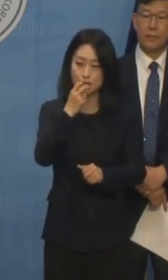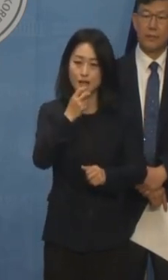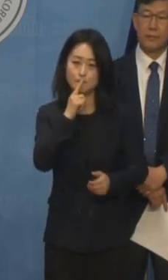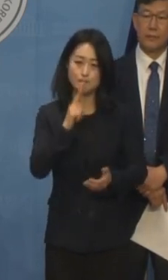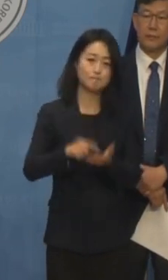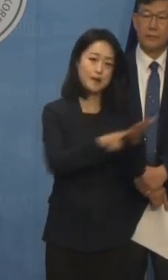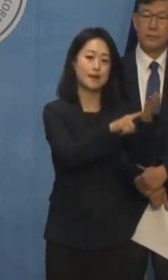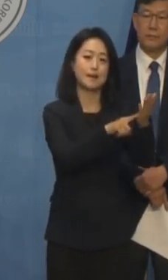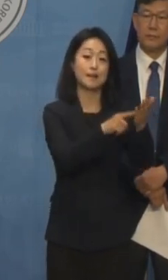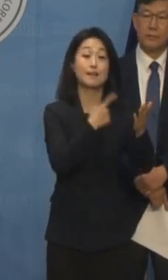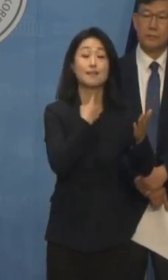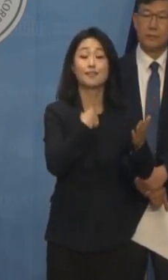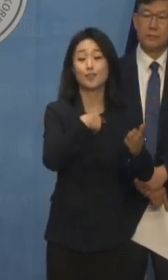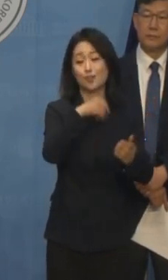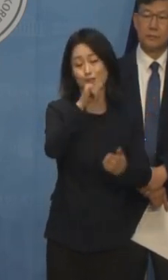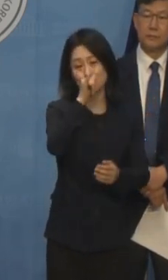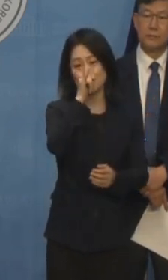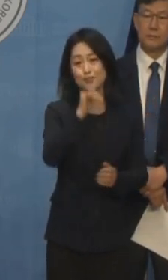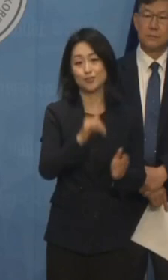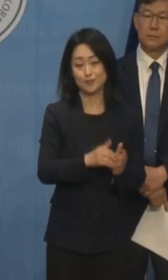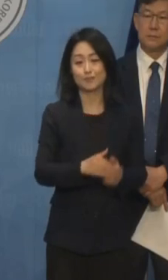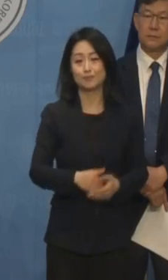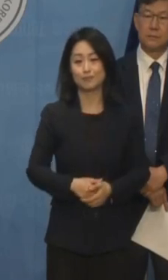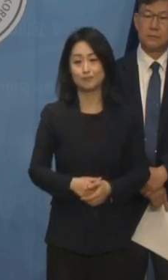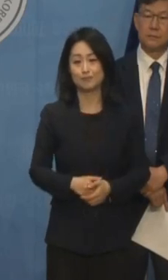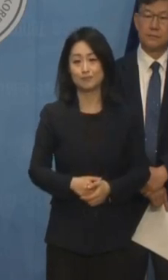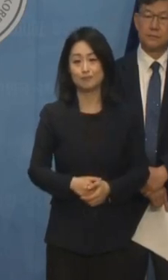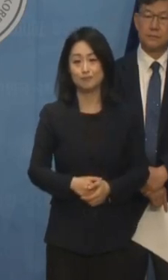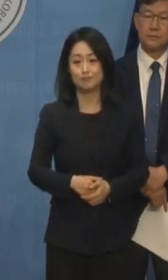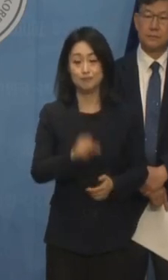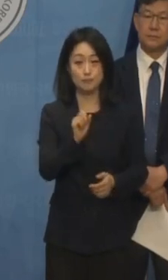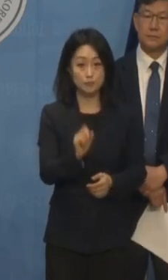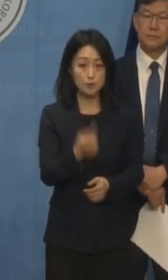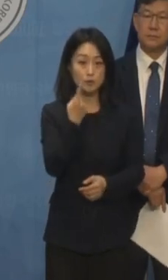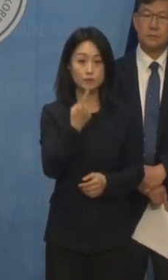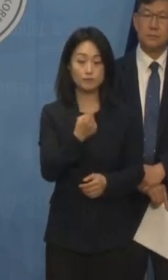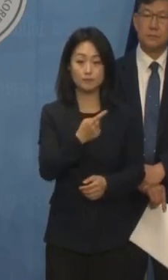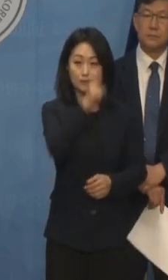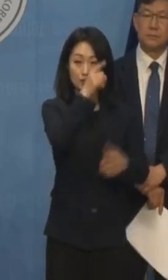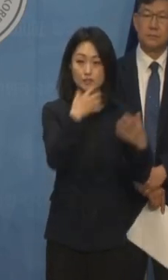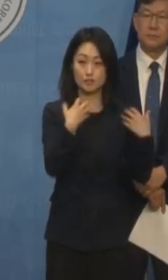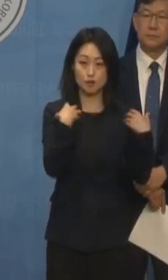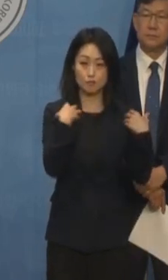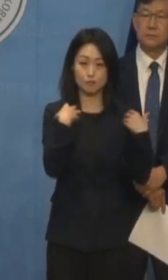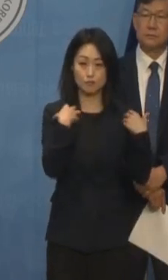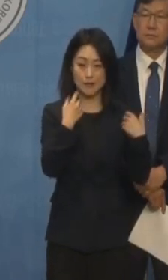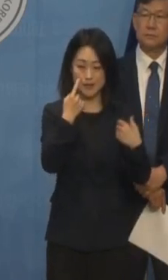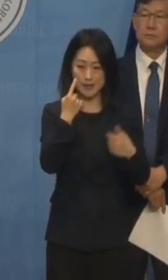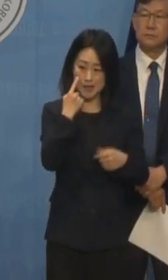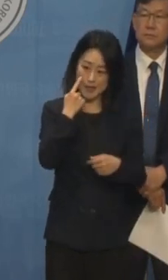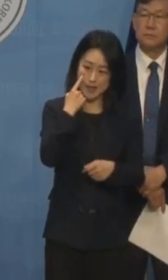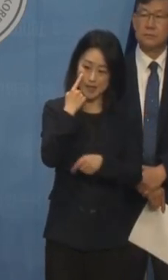수사기관에 수사를 요청하고 이를 빌미로 정권의 눈에